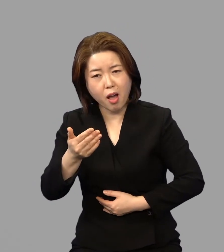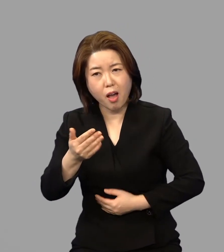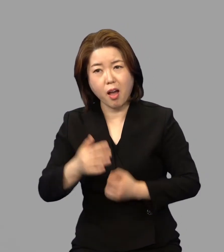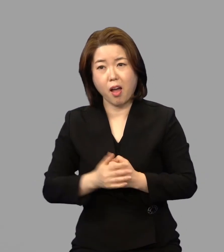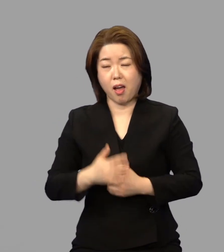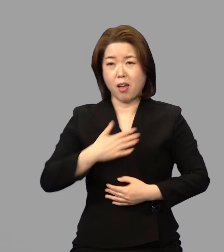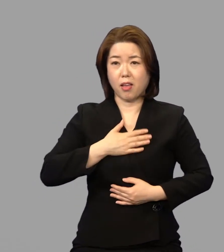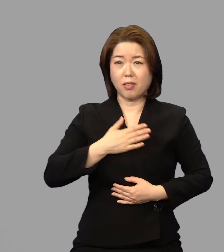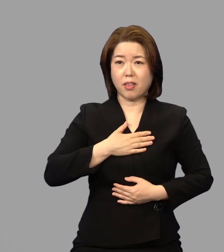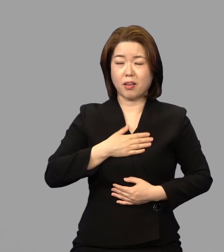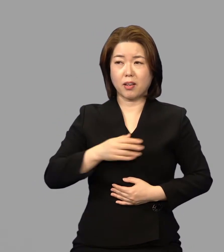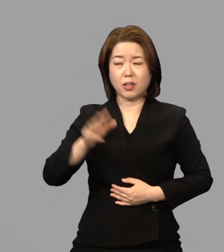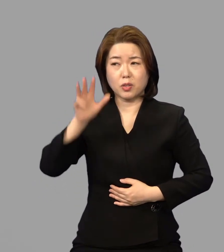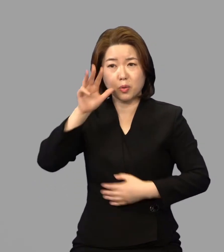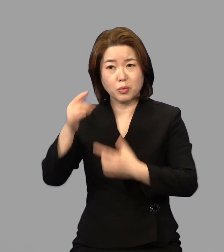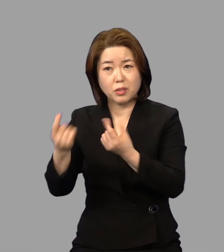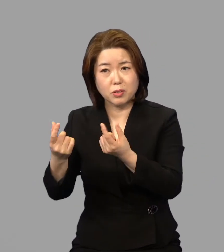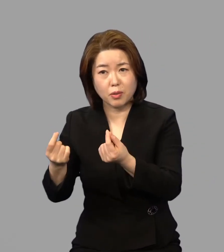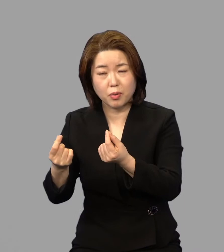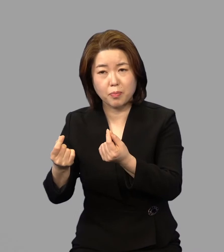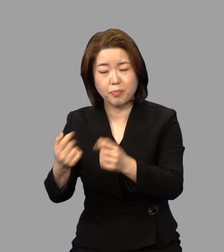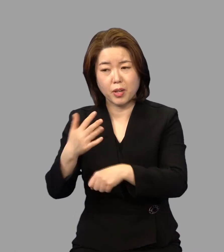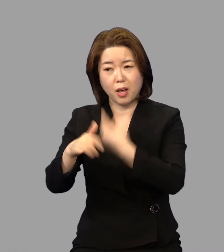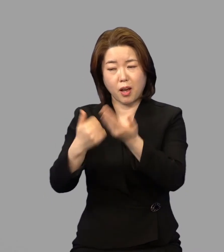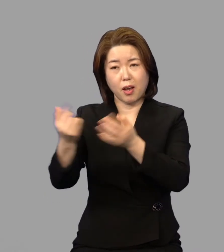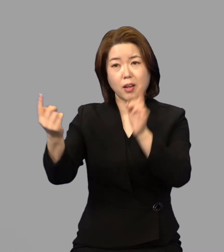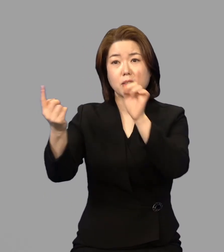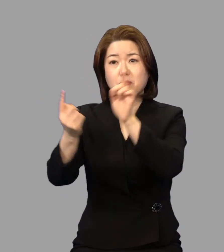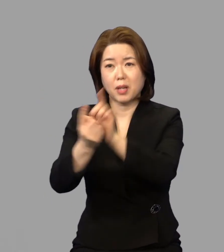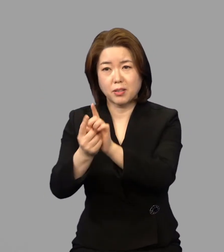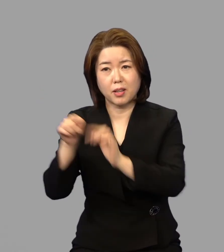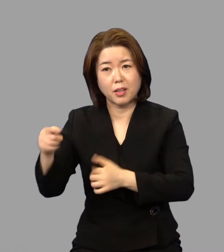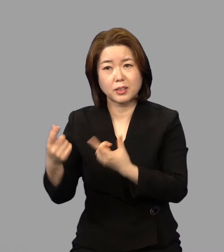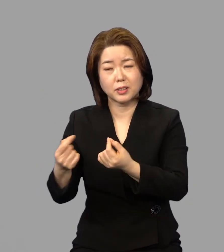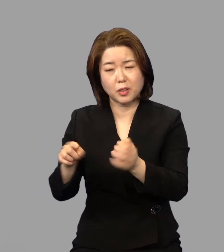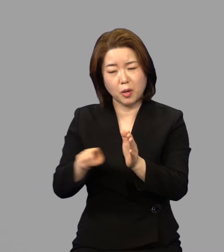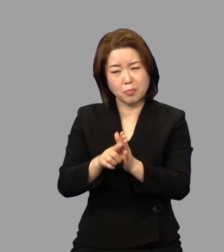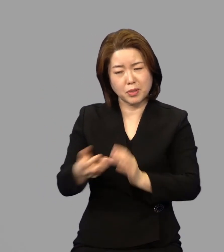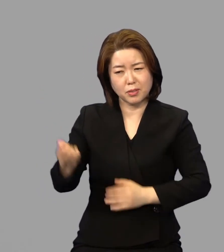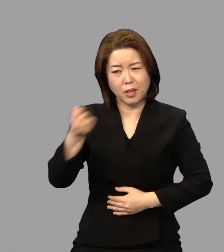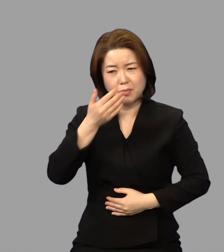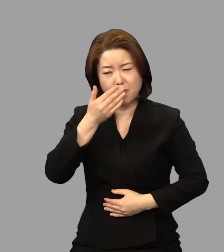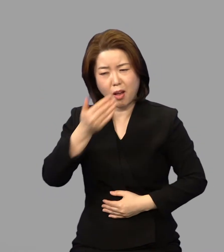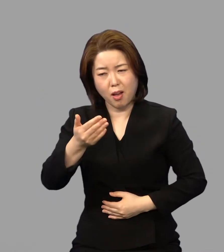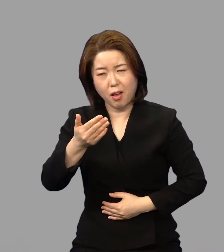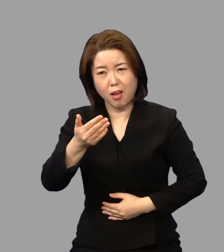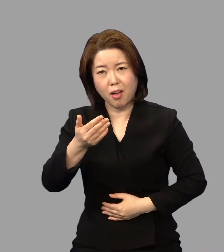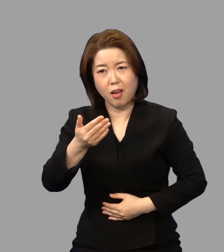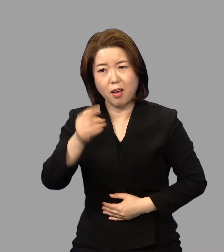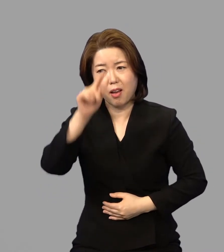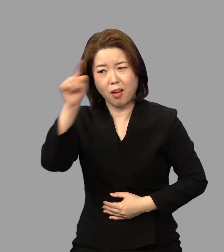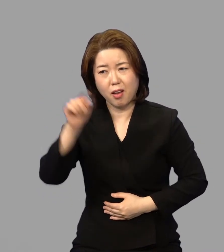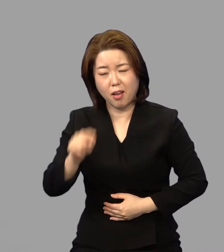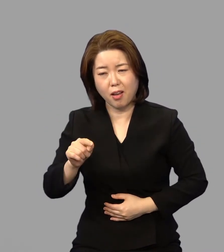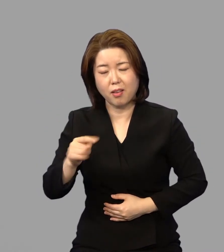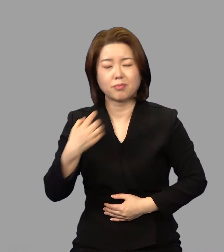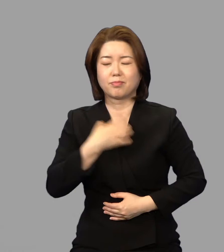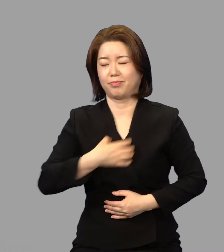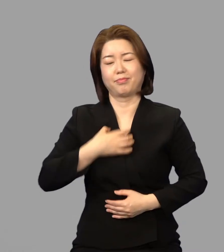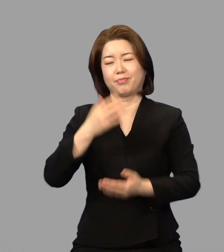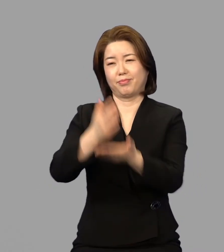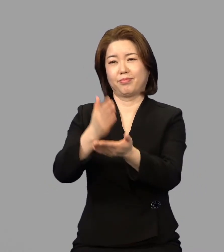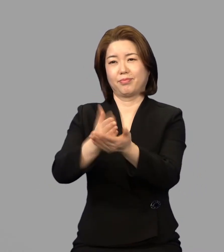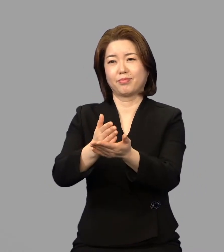내가 여호수아처럼 그렇게 하나님을 만나는 그런 믿음을 가질 수 있을까? 걱정하지 마세요.